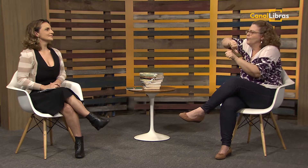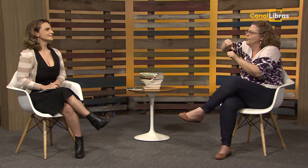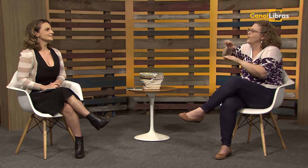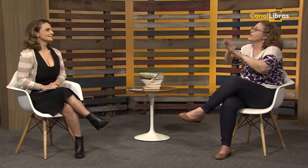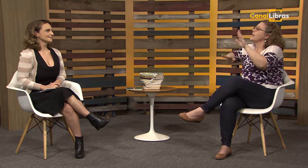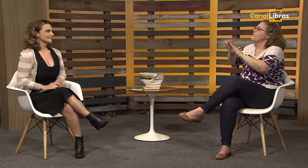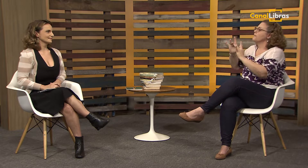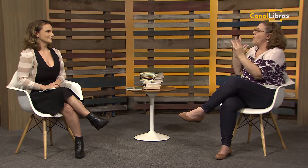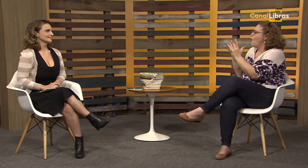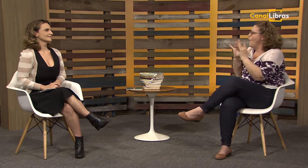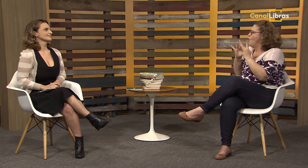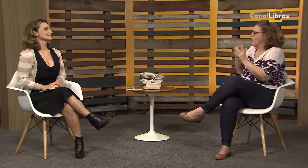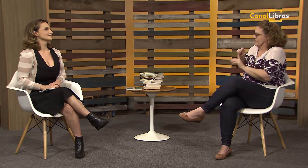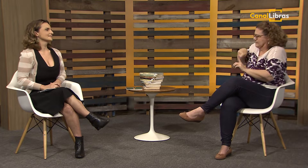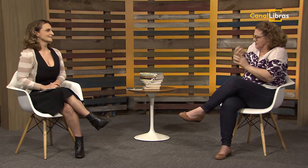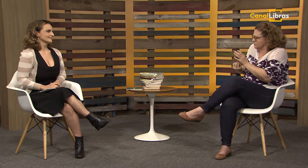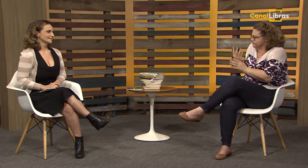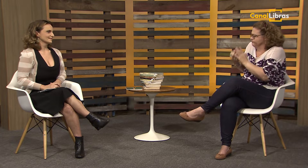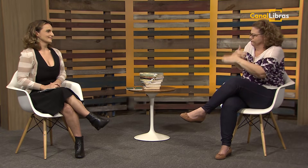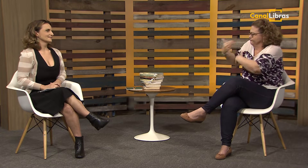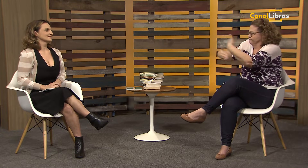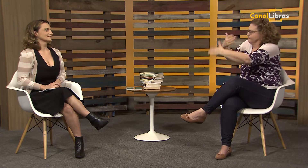caso de flor e resposta.